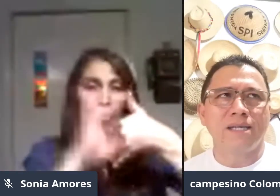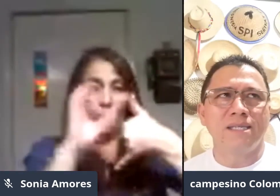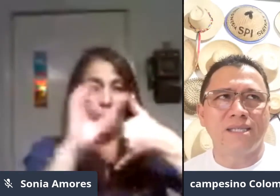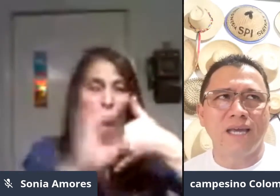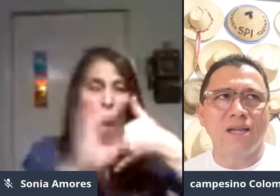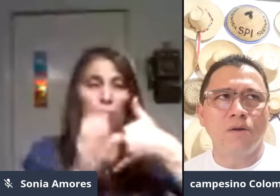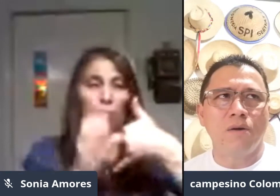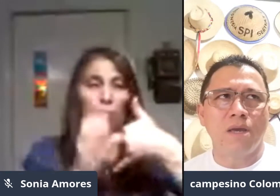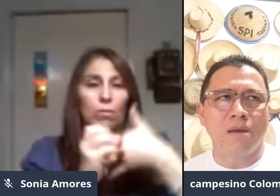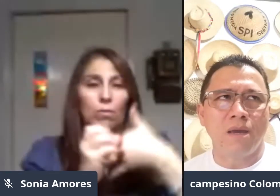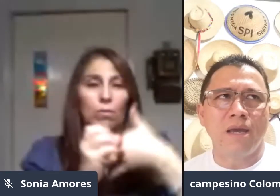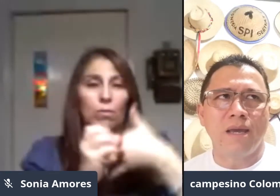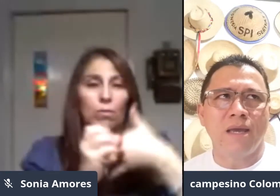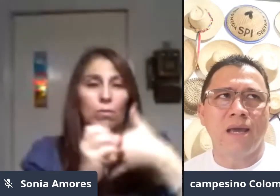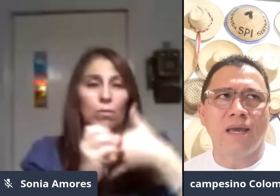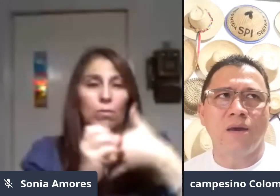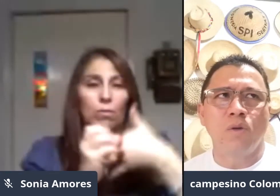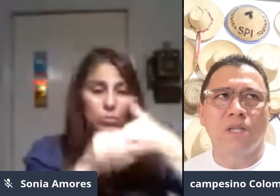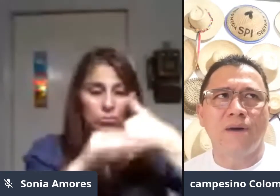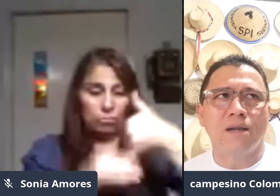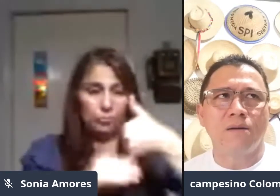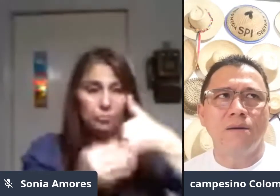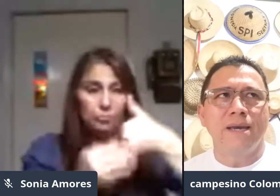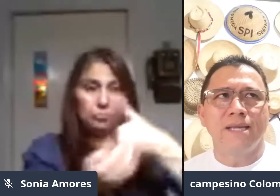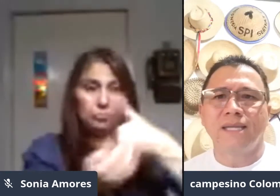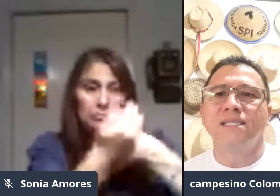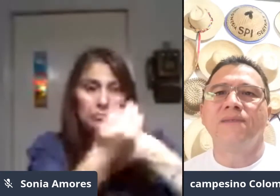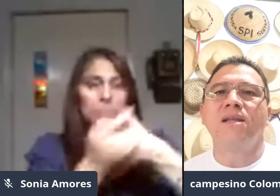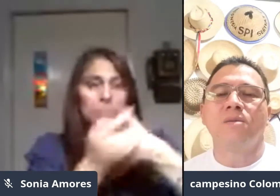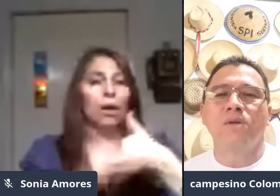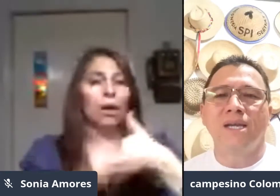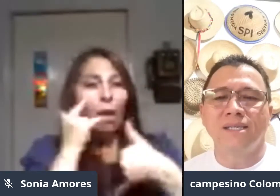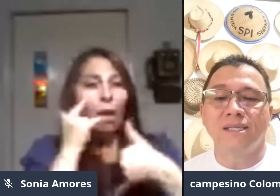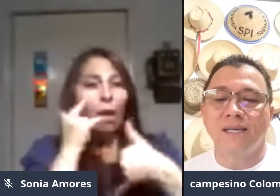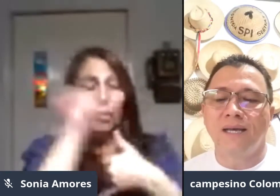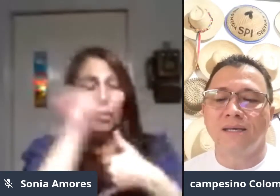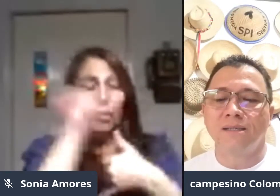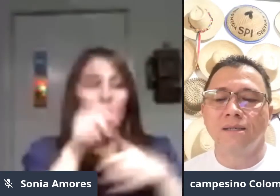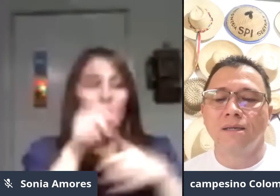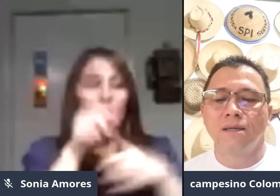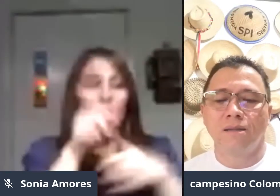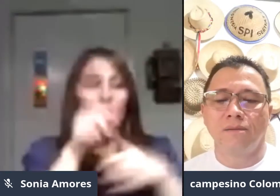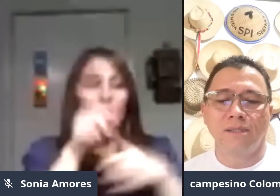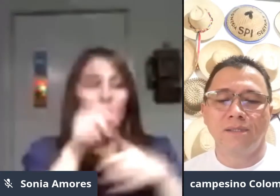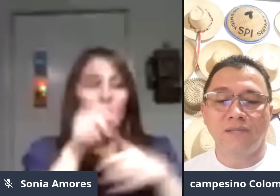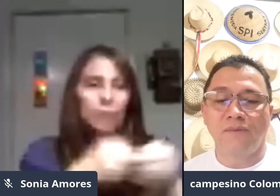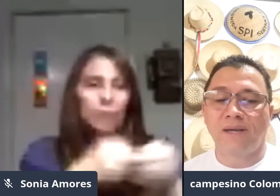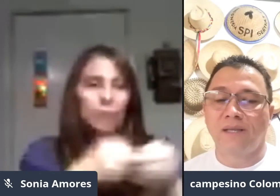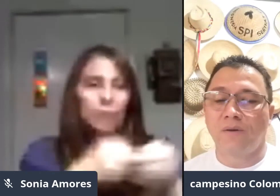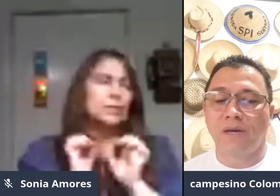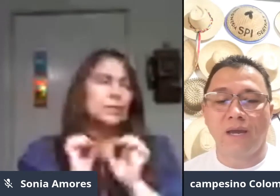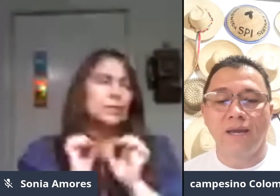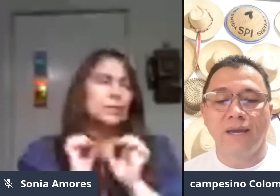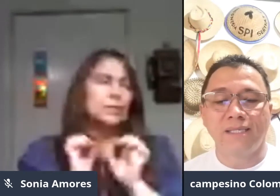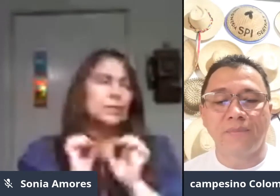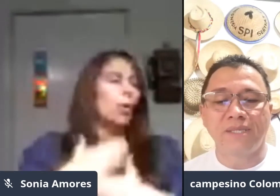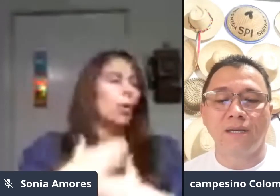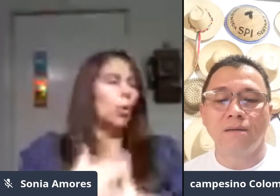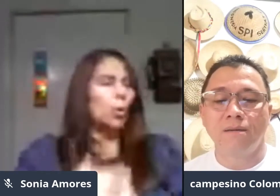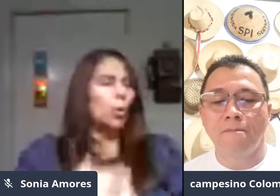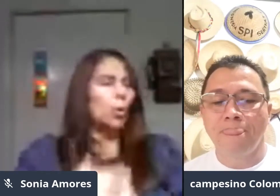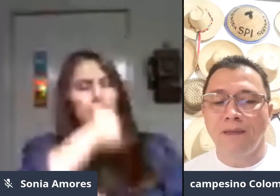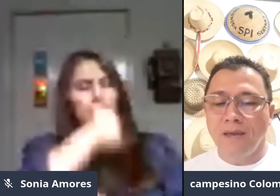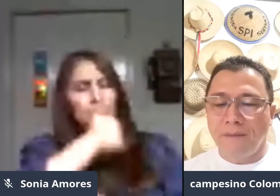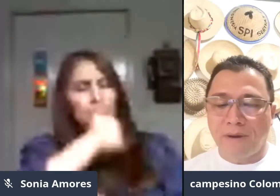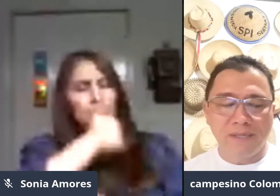aunque resistiendo y cultivando, están llevando muchas necesidades. Entonces, es fuerte lo que está